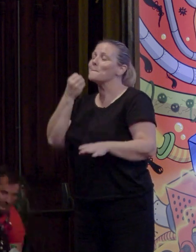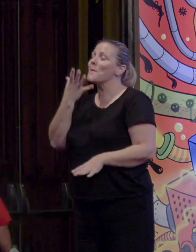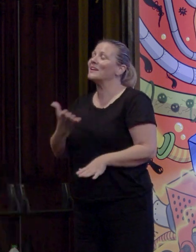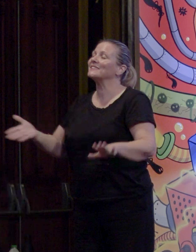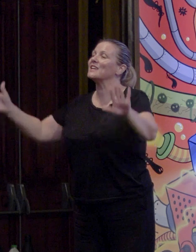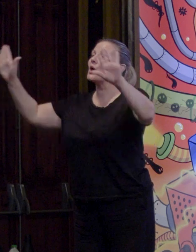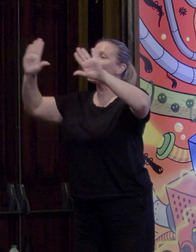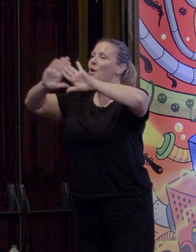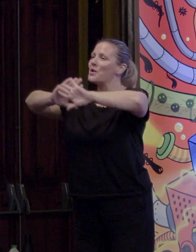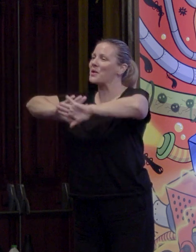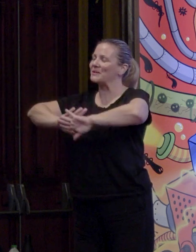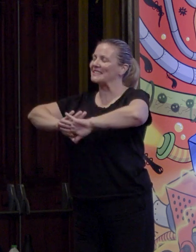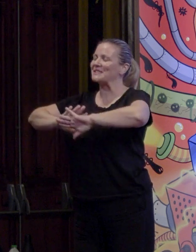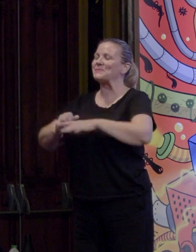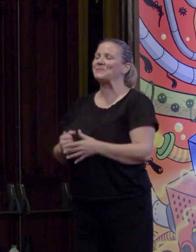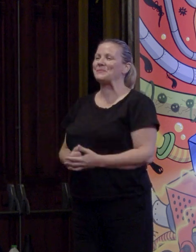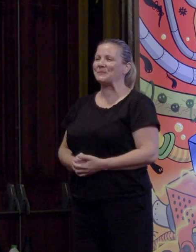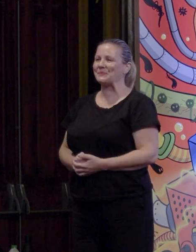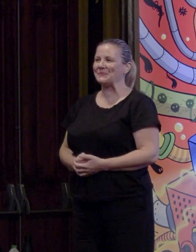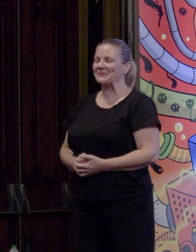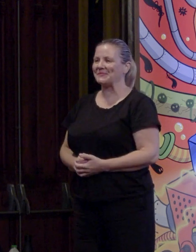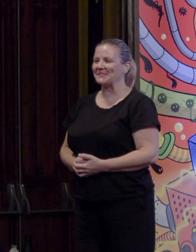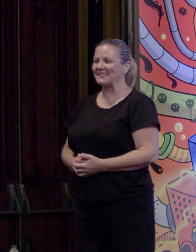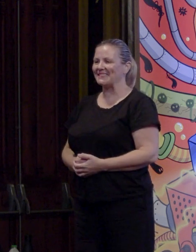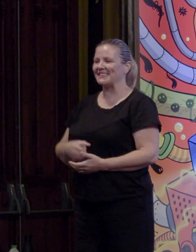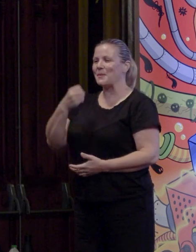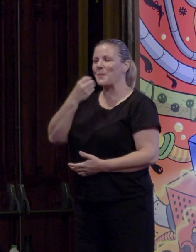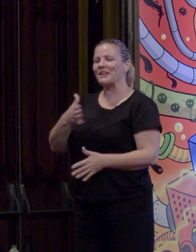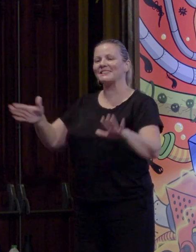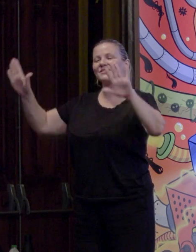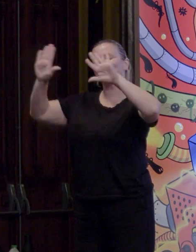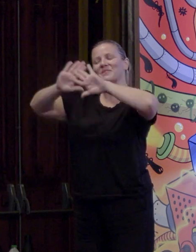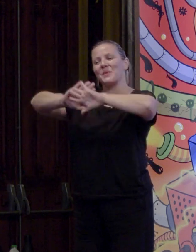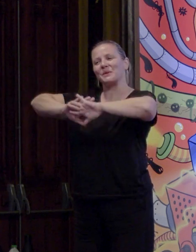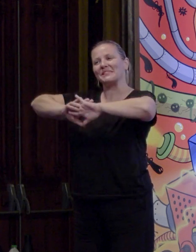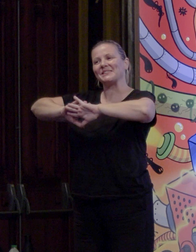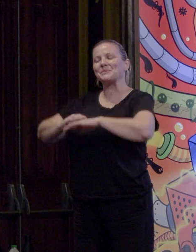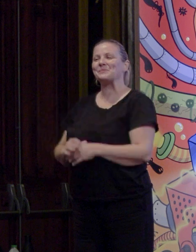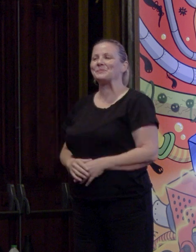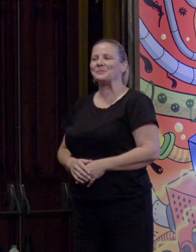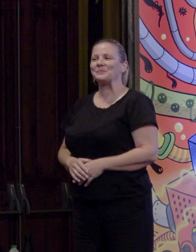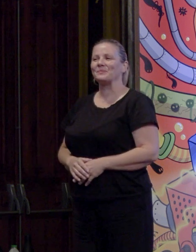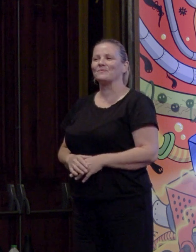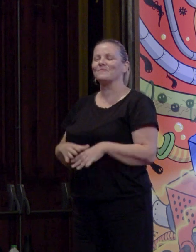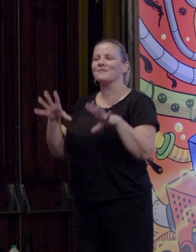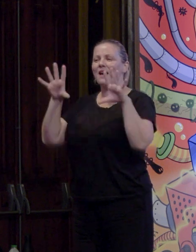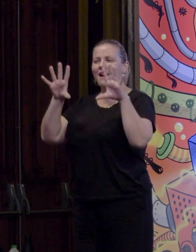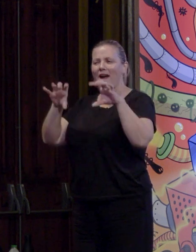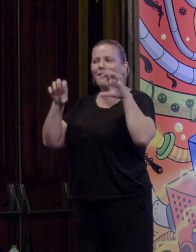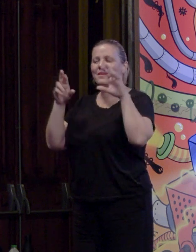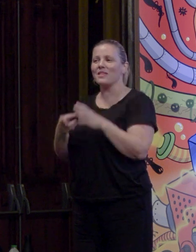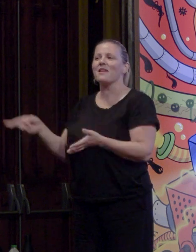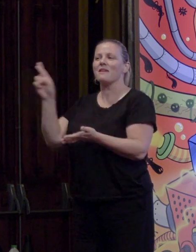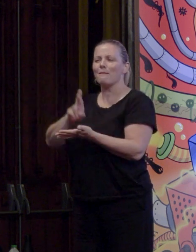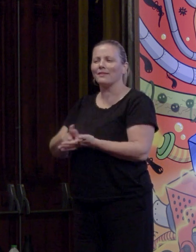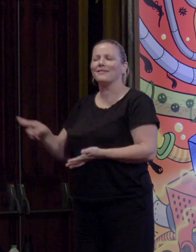Buenas y las noches. Ya está. Tendemos a aprender a través de la repetición y muchas veces